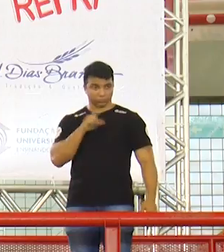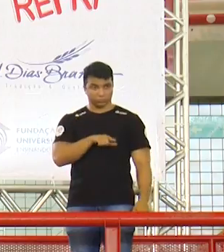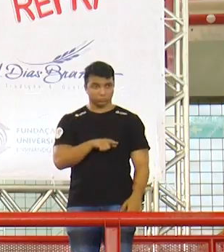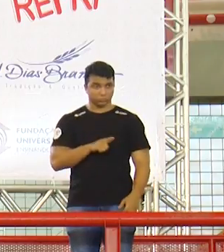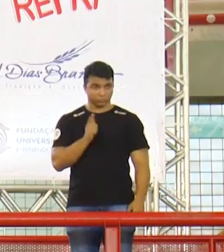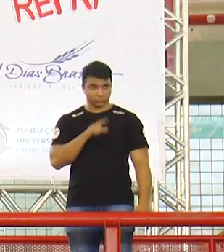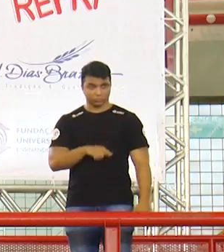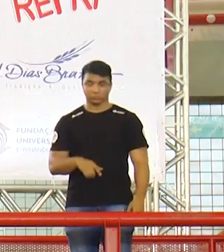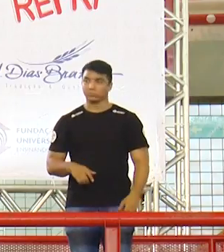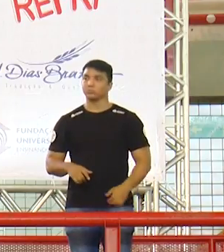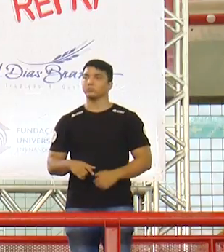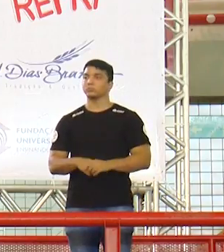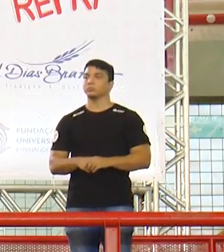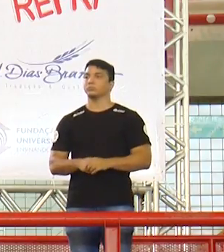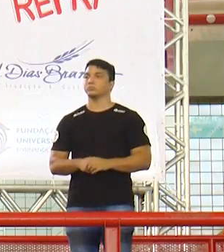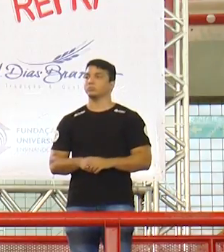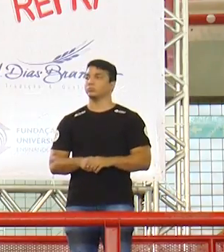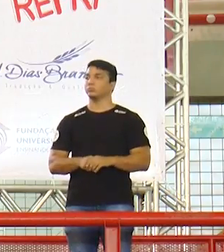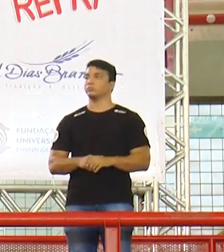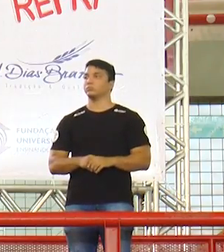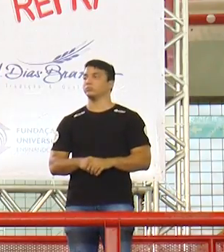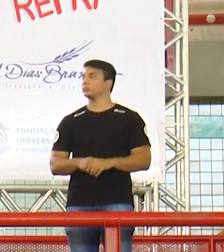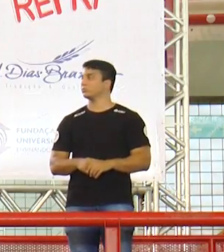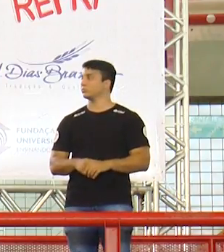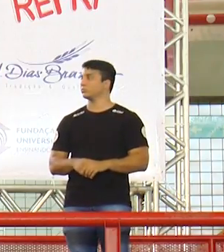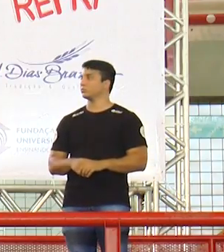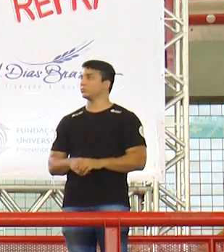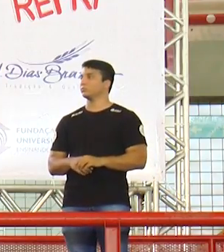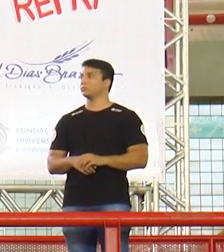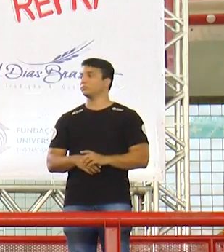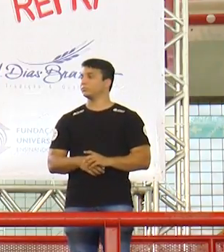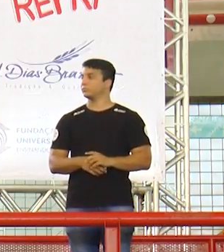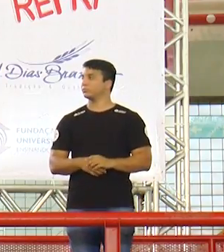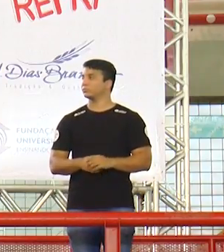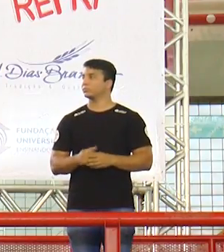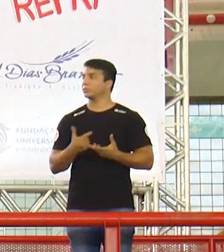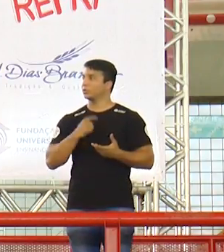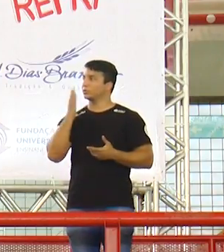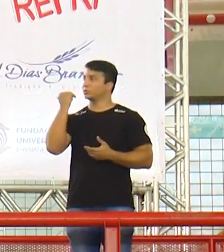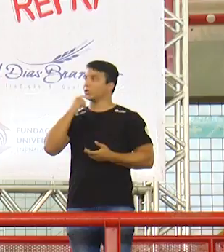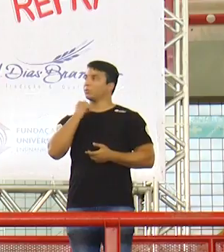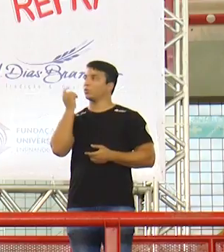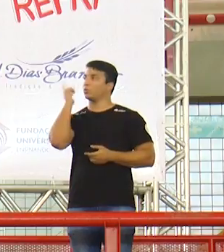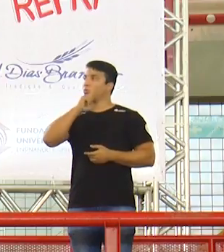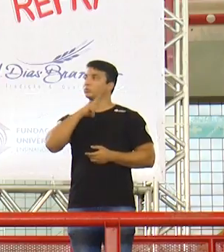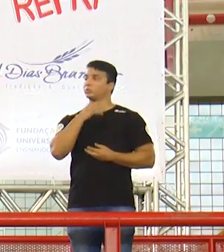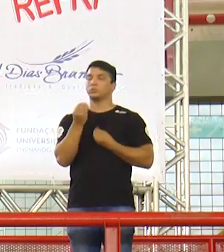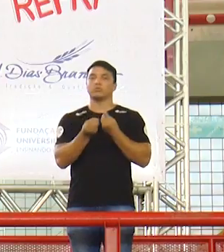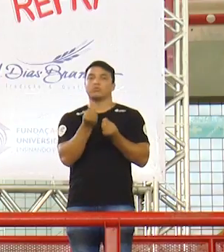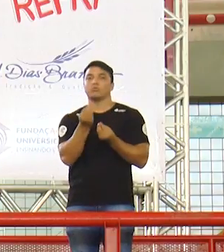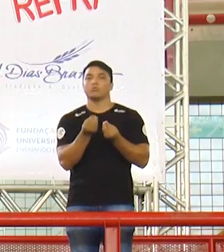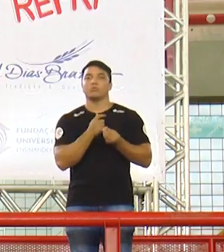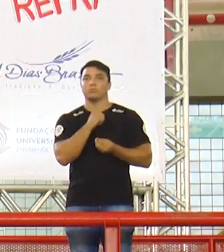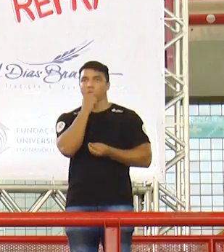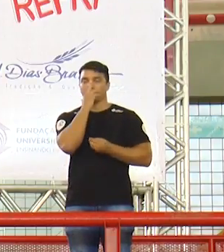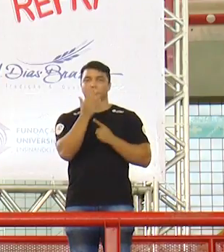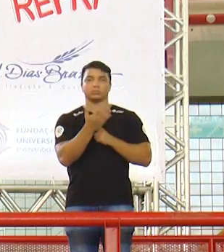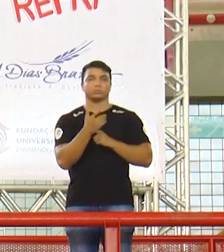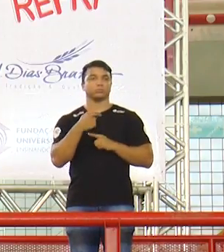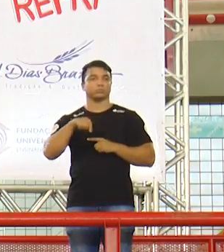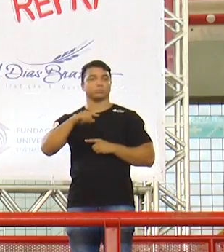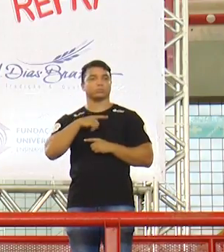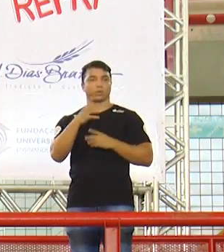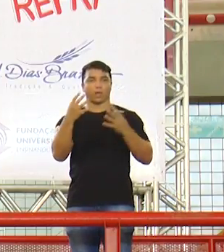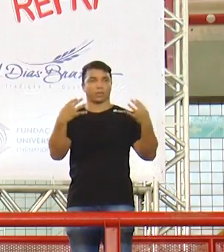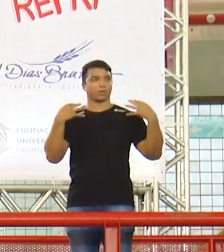E comigo também, né? Me deixa entrar no meio, porque é legal saber que eu estou conseguindo de alguma maneira trazer sua atenção